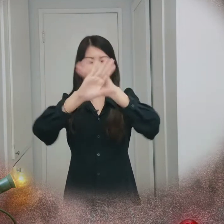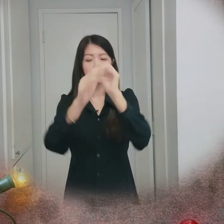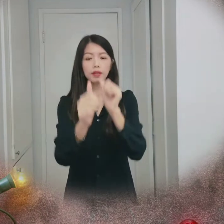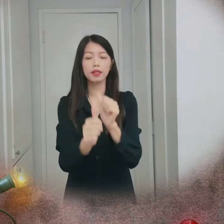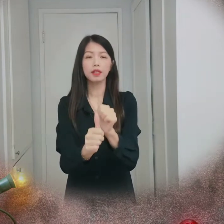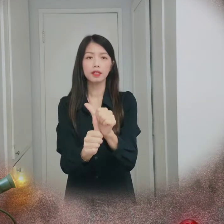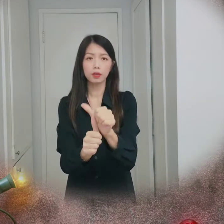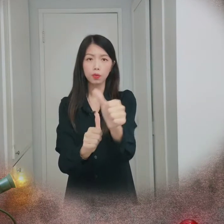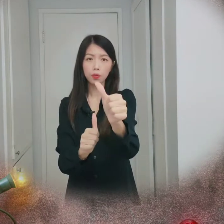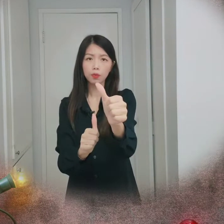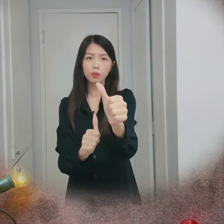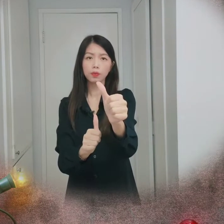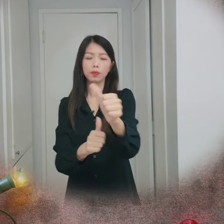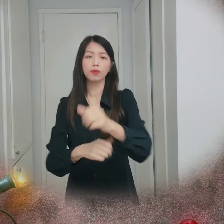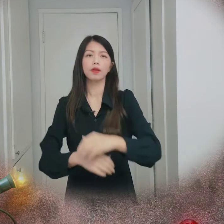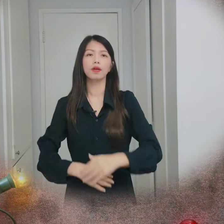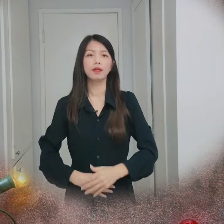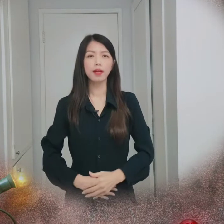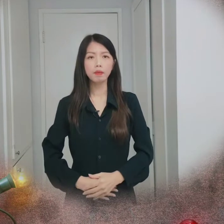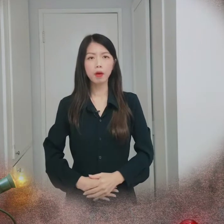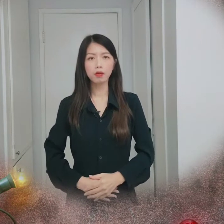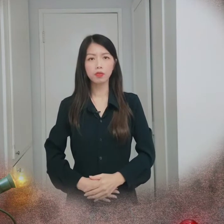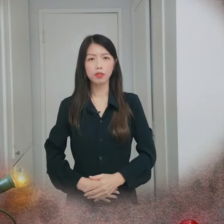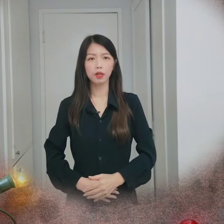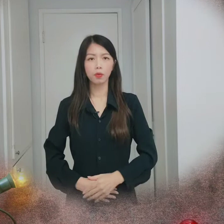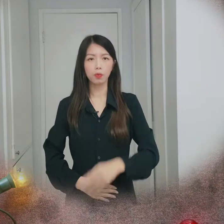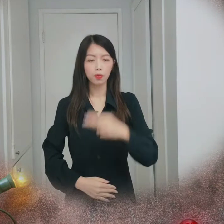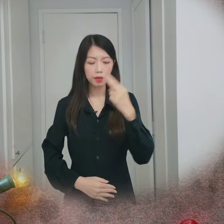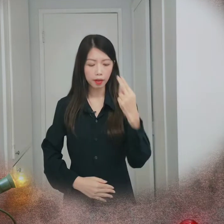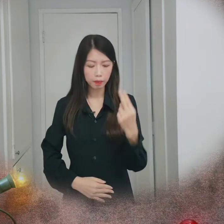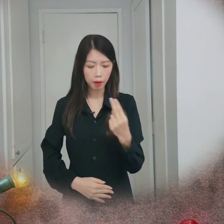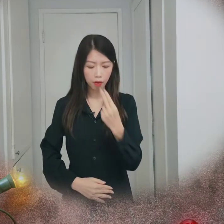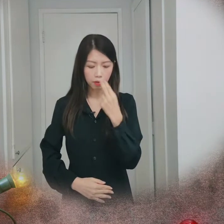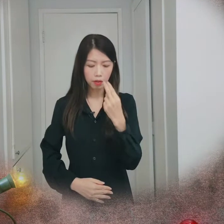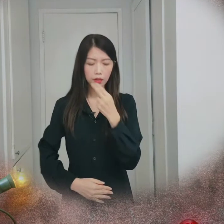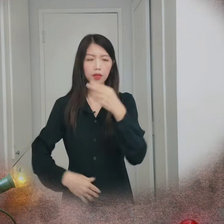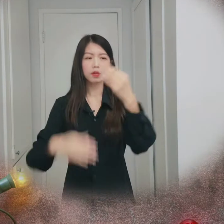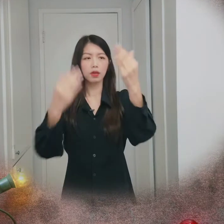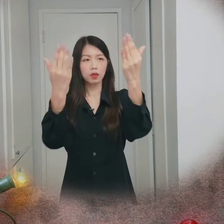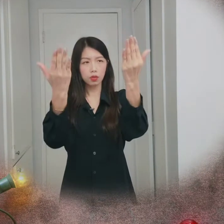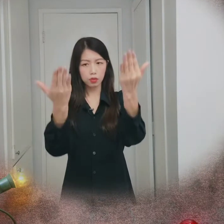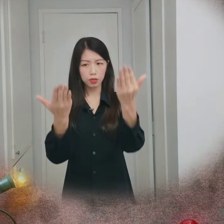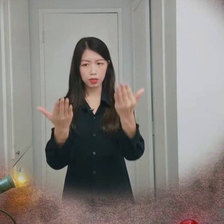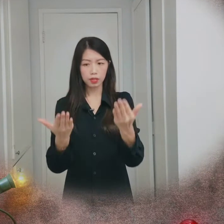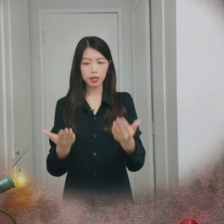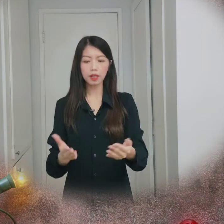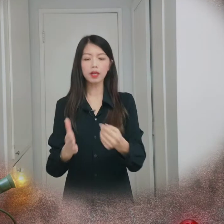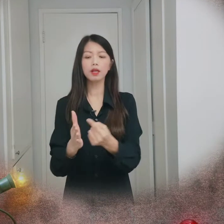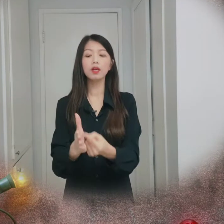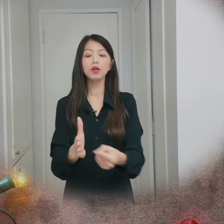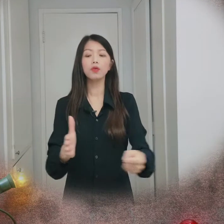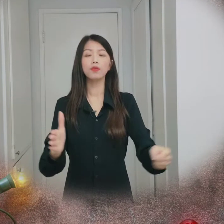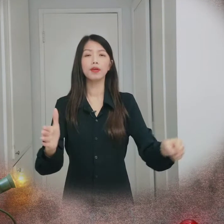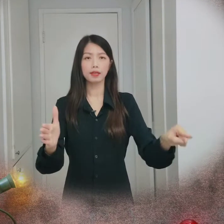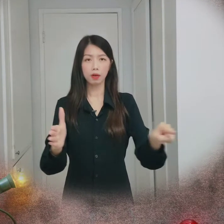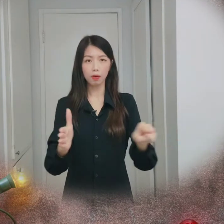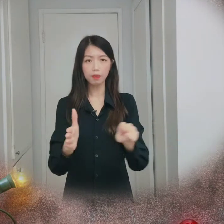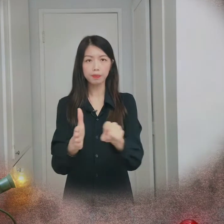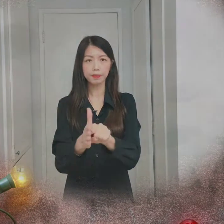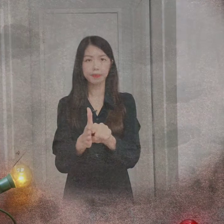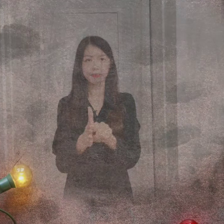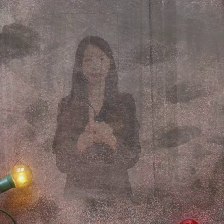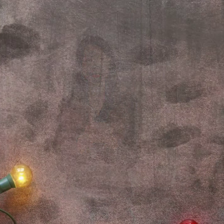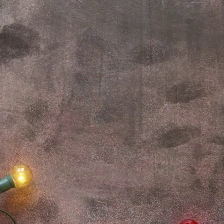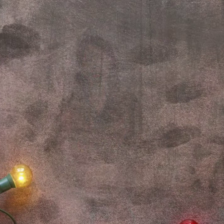어둠을 이기시고 생명을 주시려고, 생명을 주시기